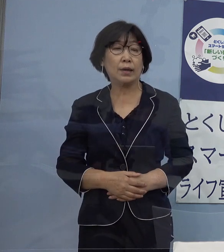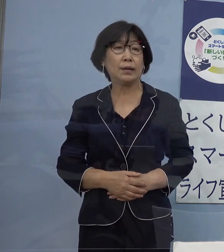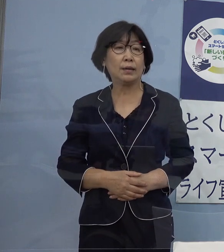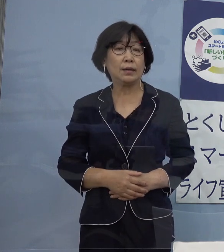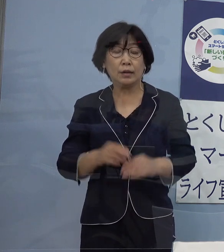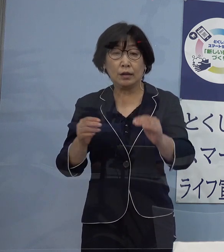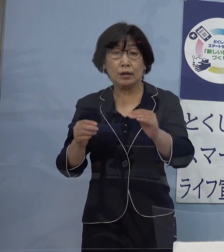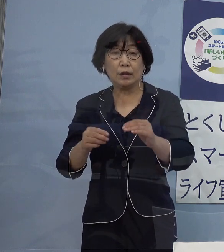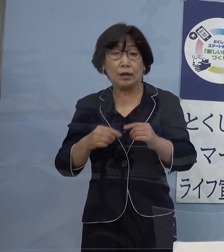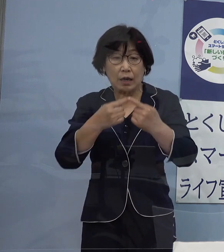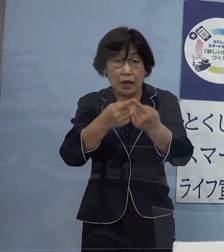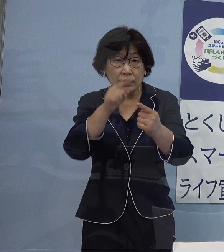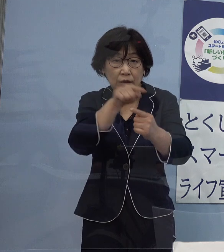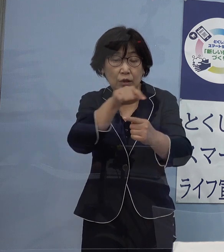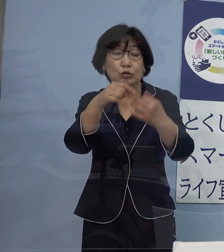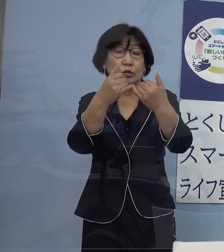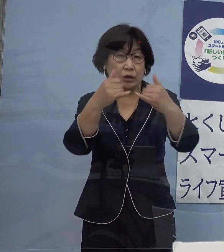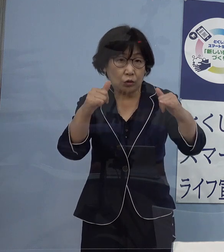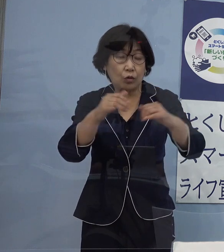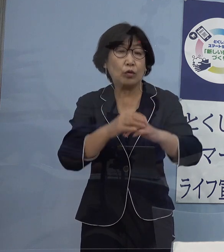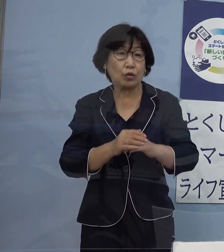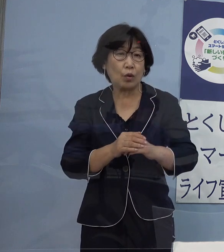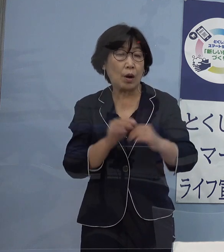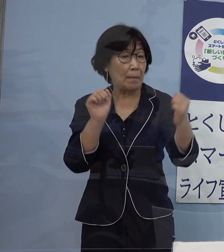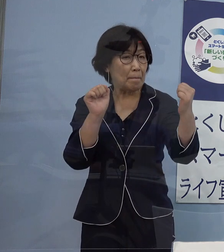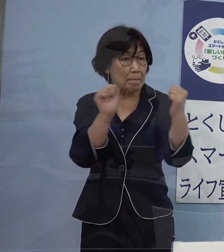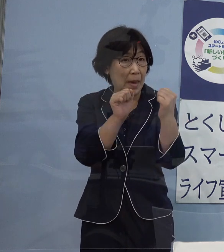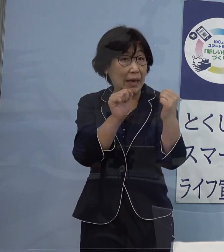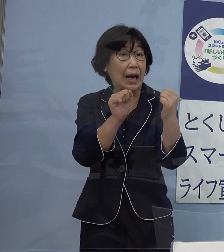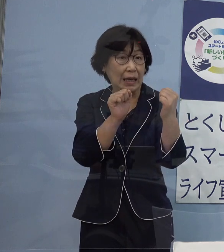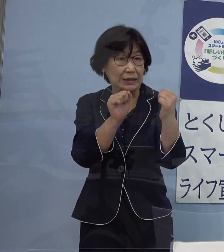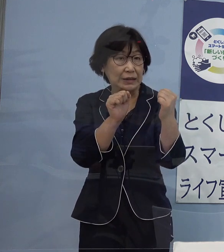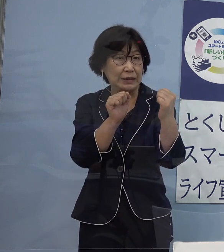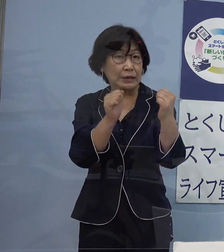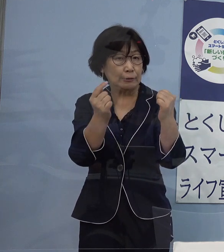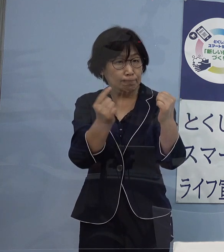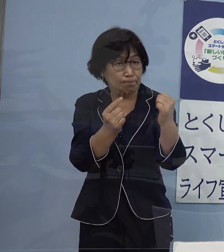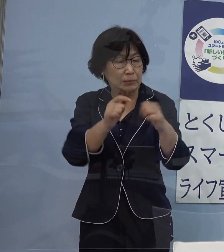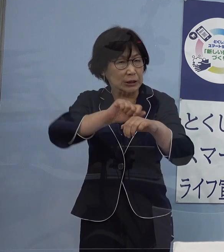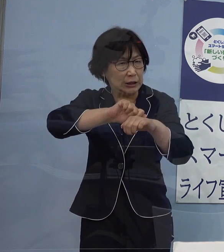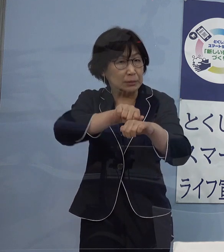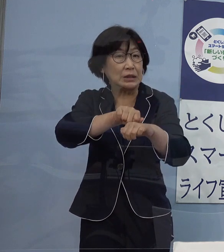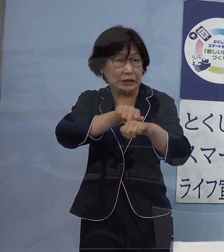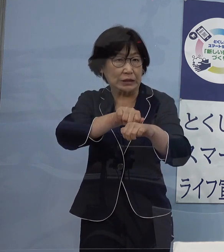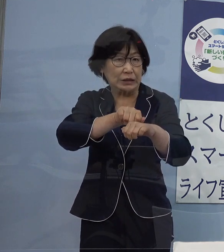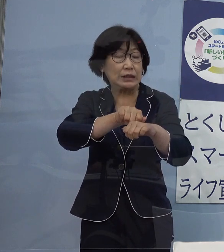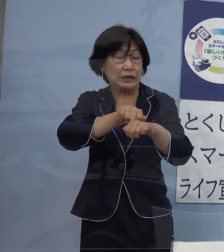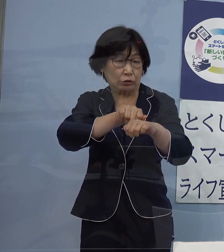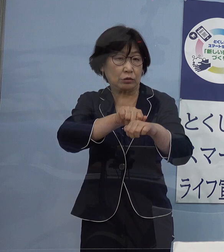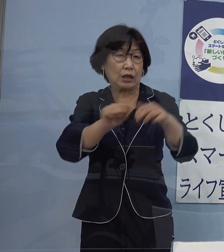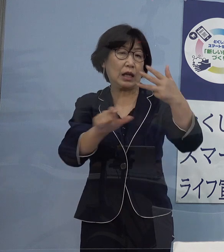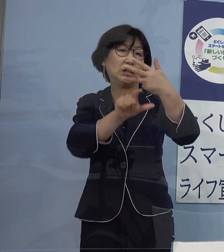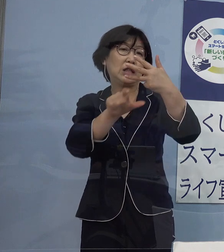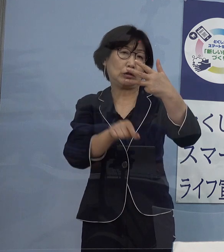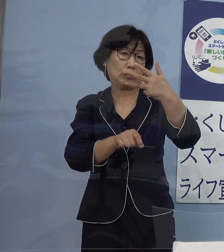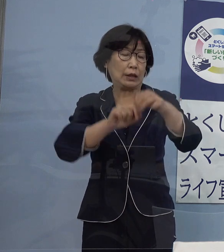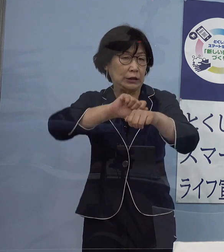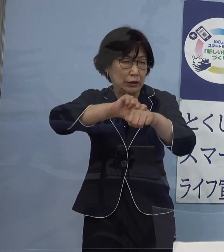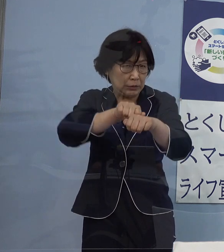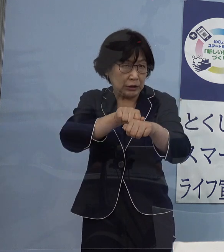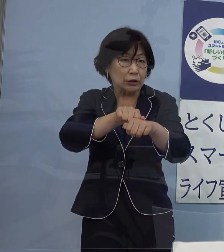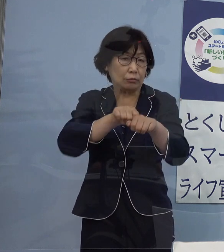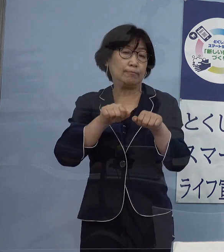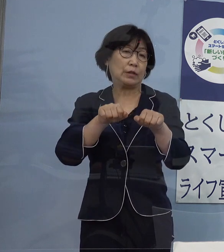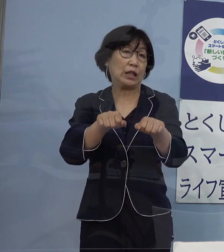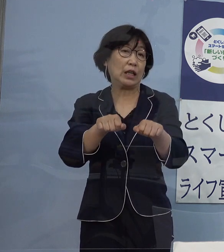入所者、そこに面会の関係というのは結構厳しくされて、特に8月はしていたということも聞いているんですが、